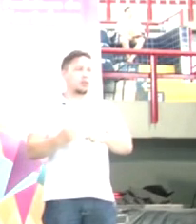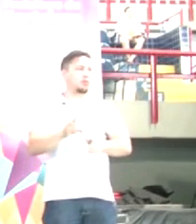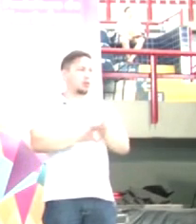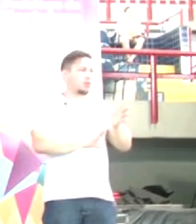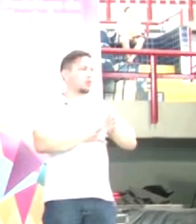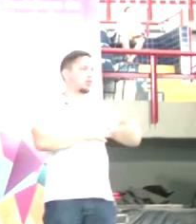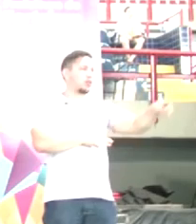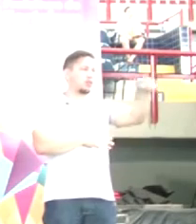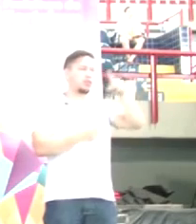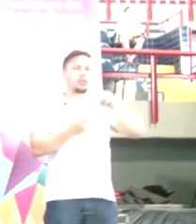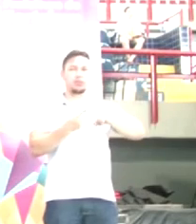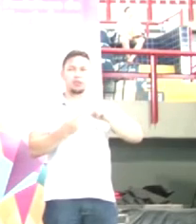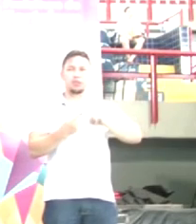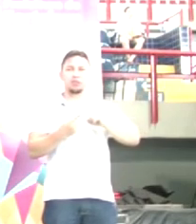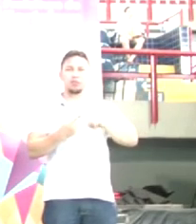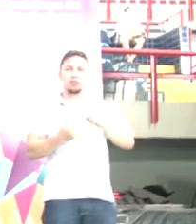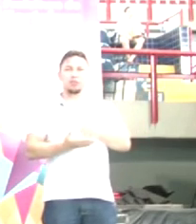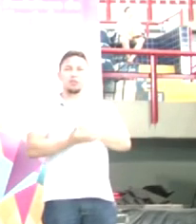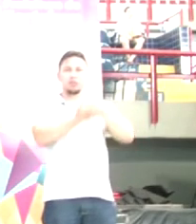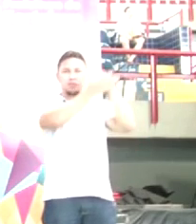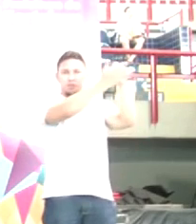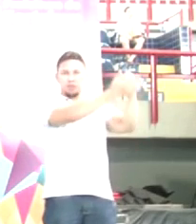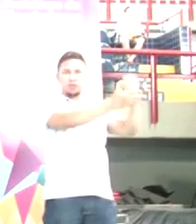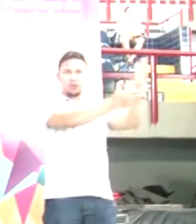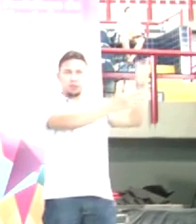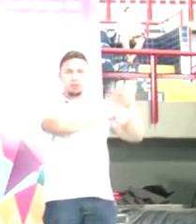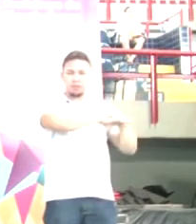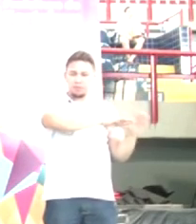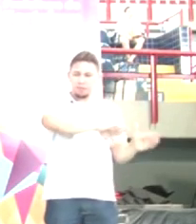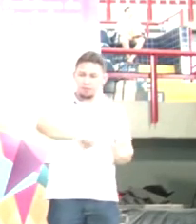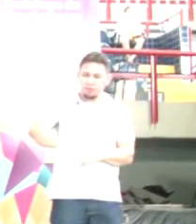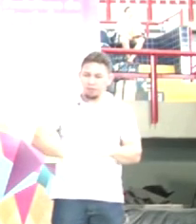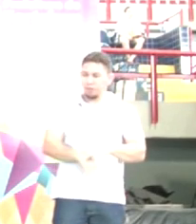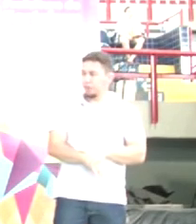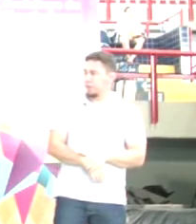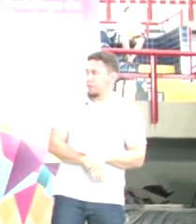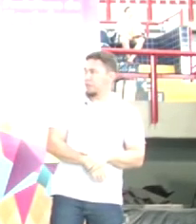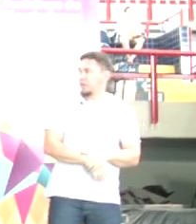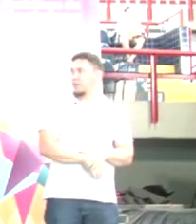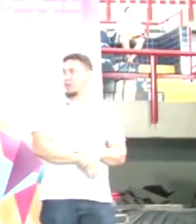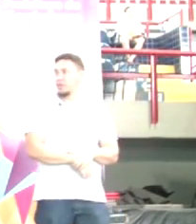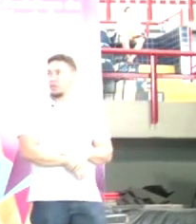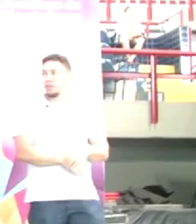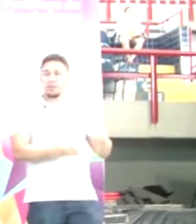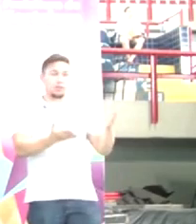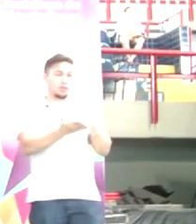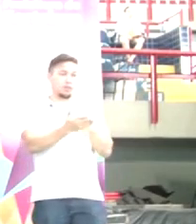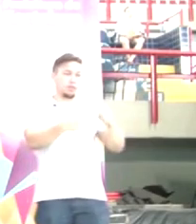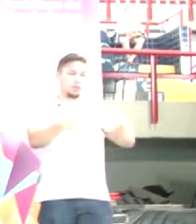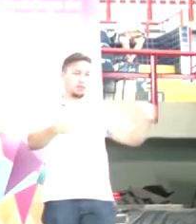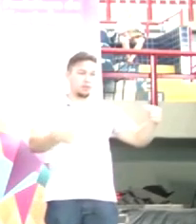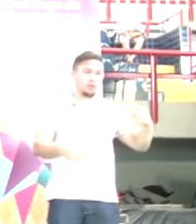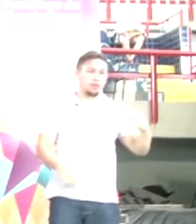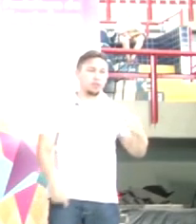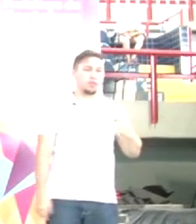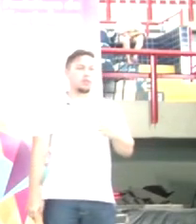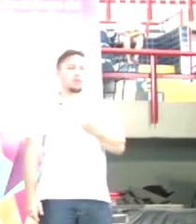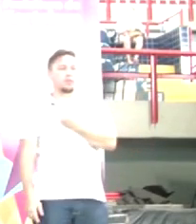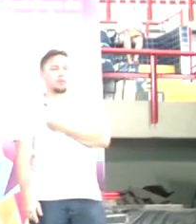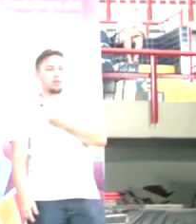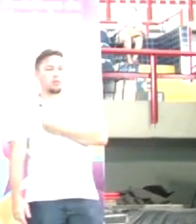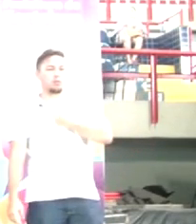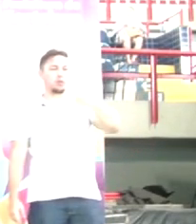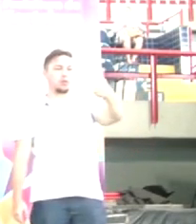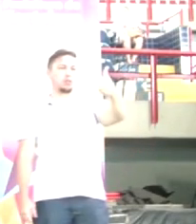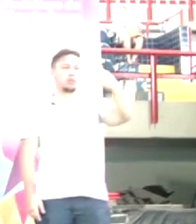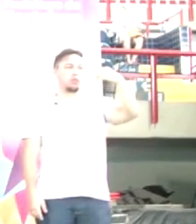tomar a mesma atitude, tá? Então, vamos abençoar. Então, vem com o papai aí, ó. Na página de número